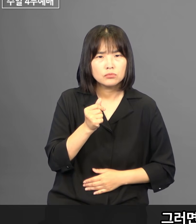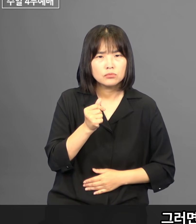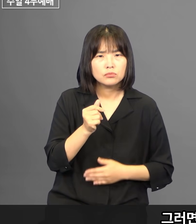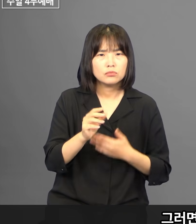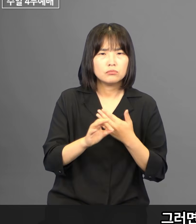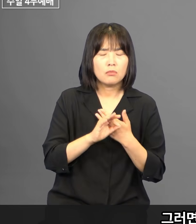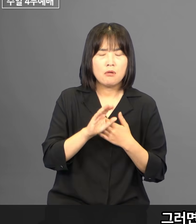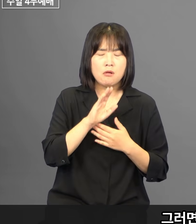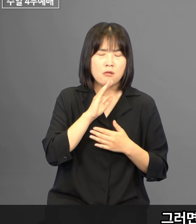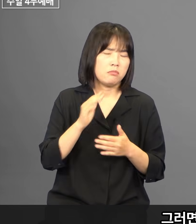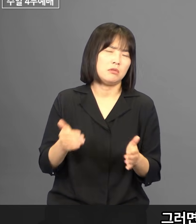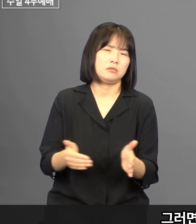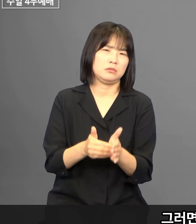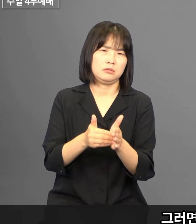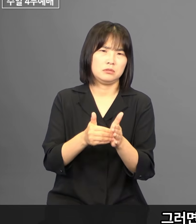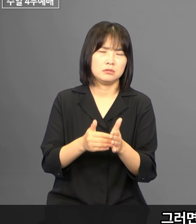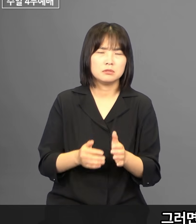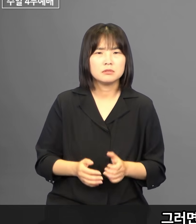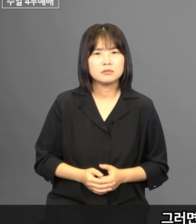진짜 끝입니다.